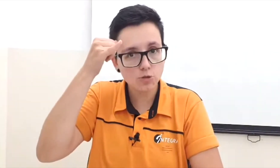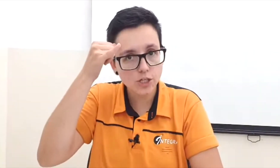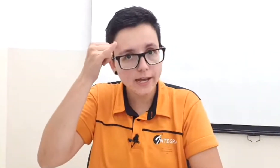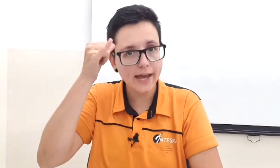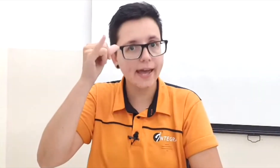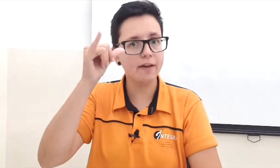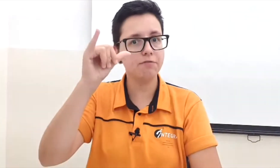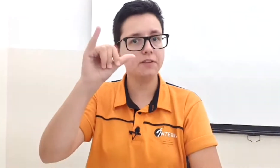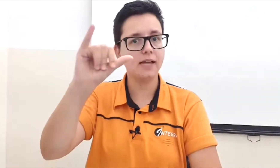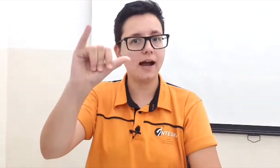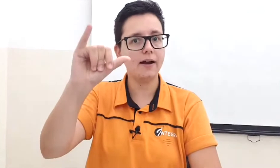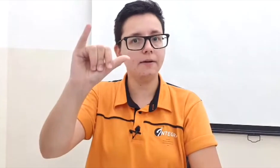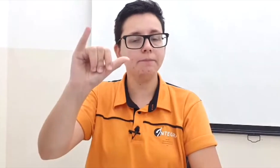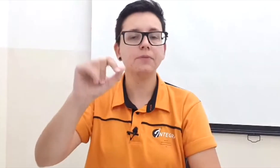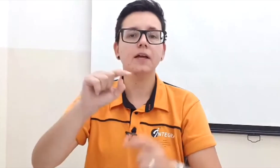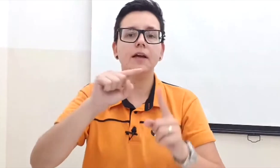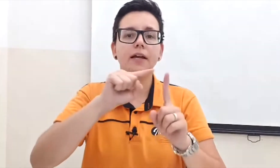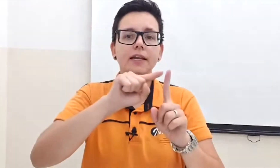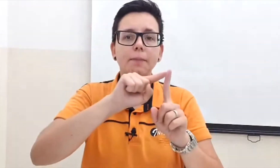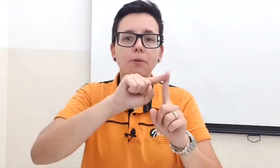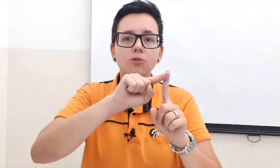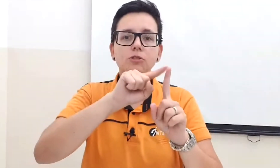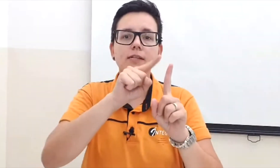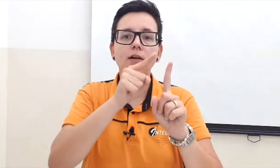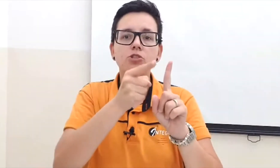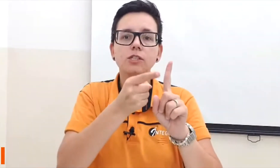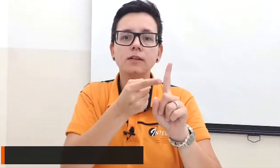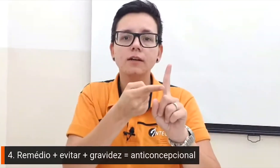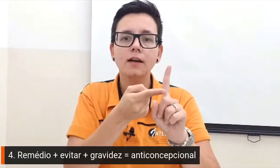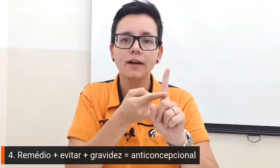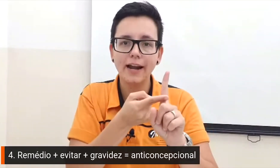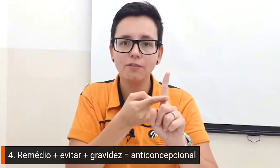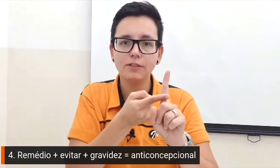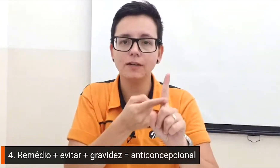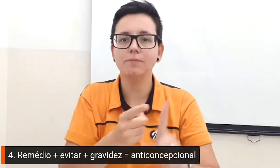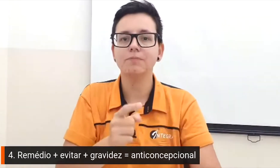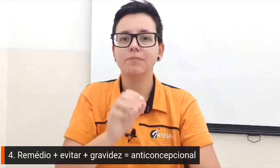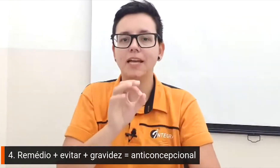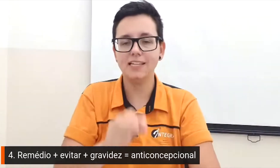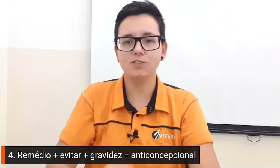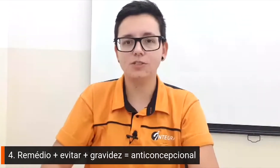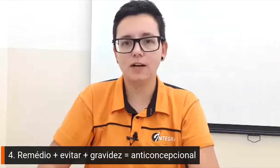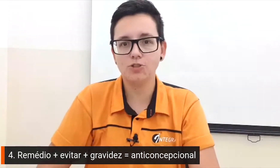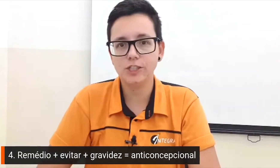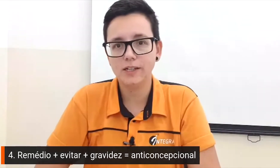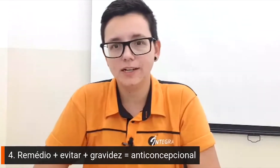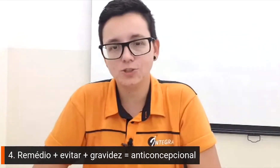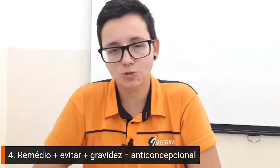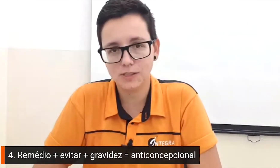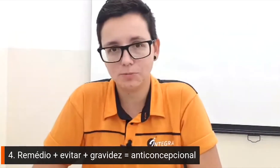de evitar e depois o sinal de grávida. Esse é o sinal de